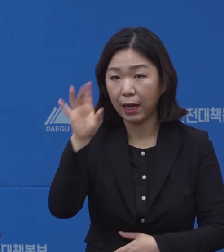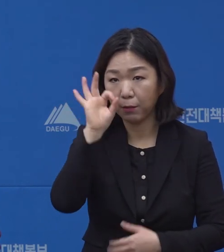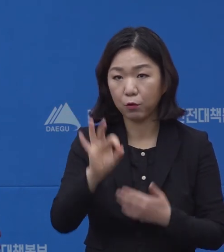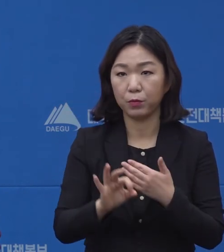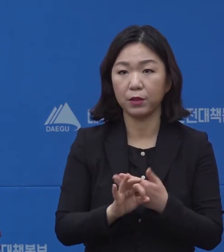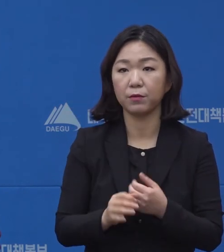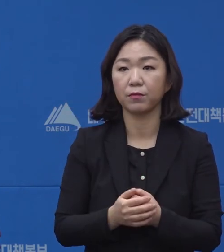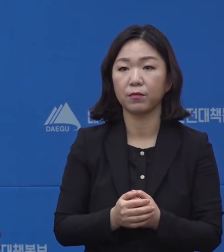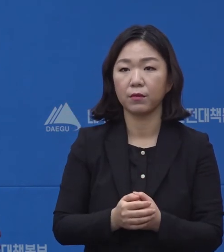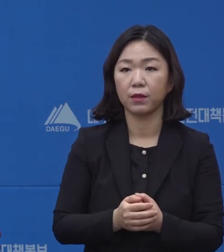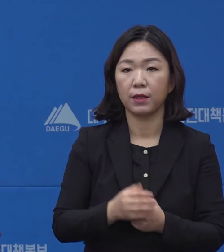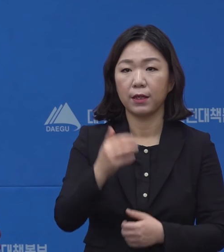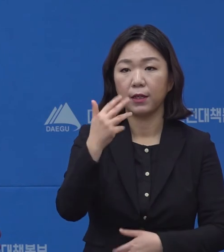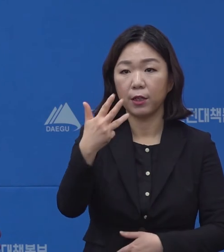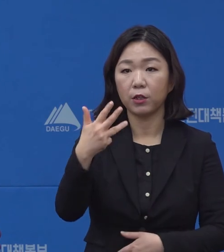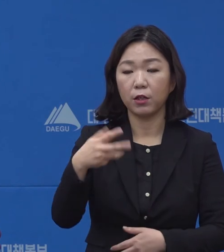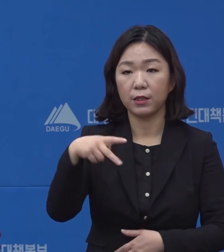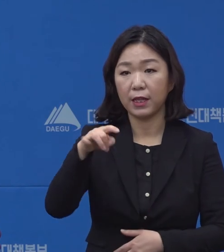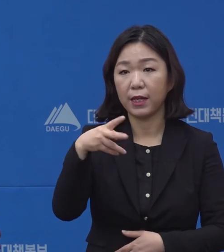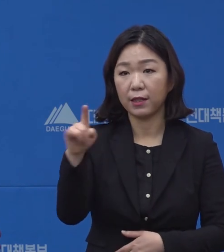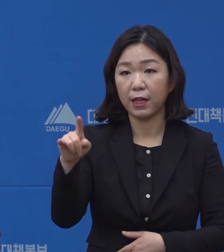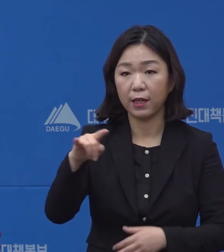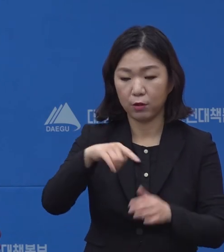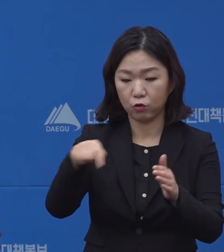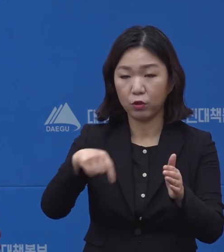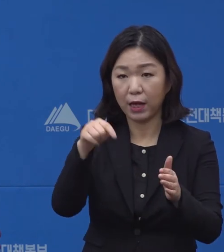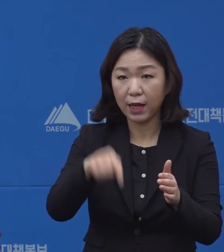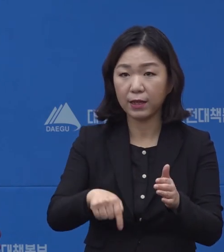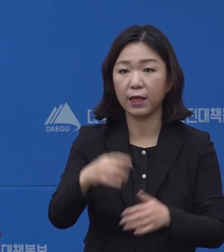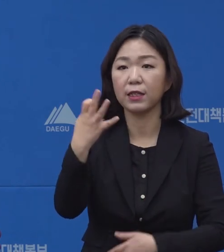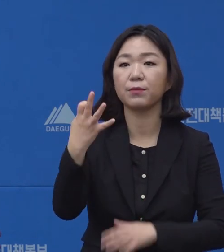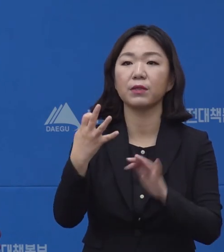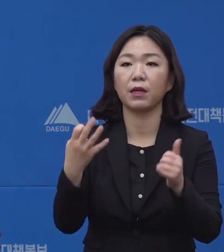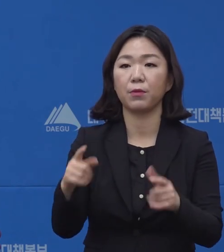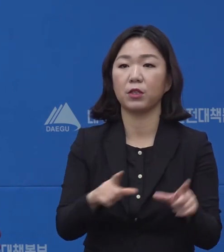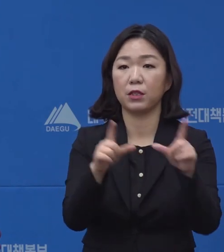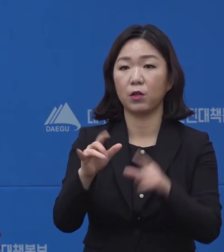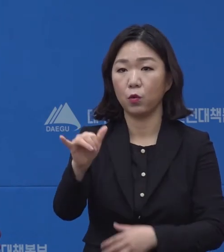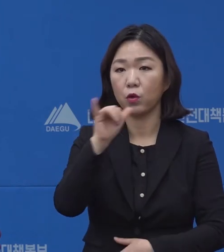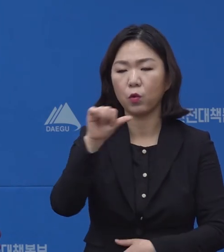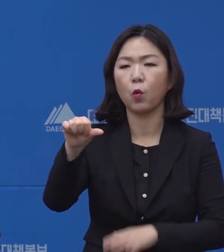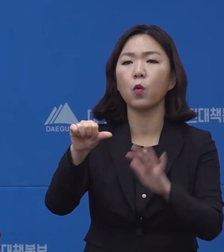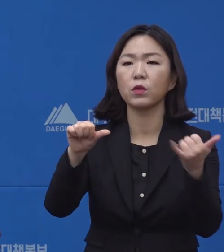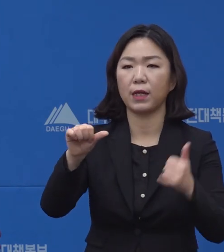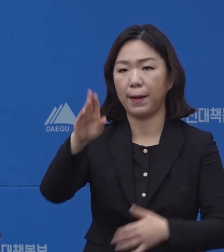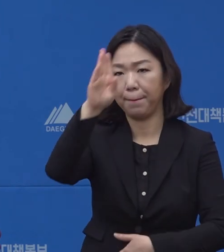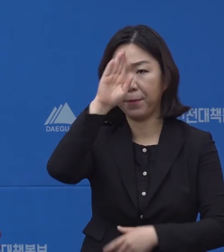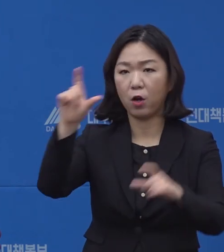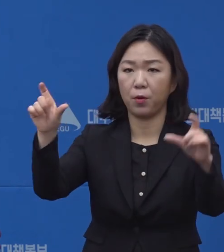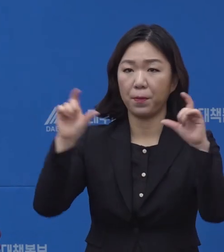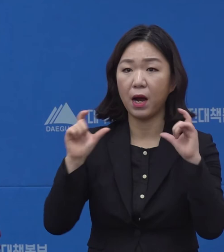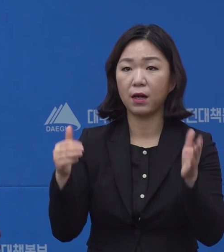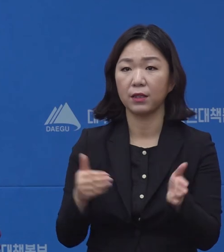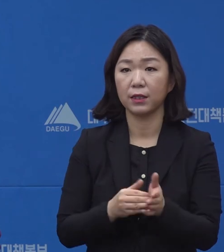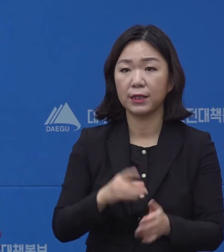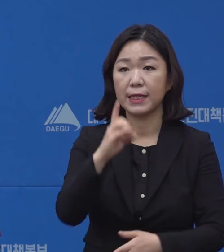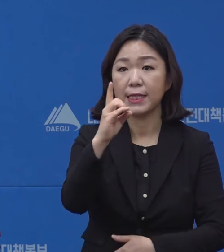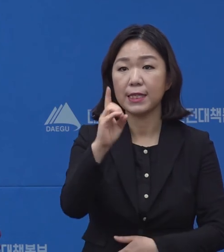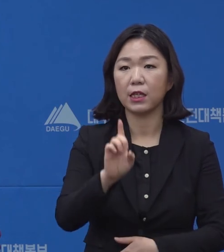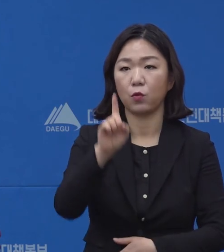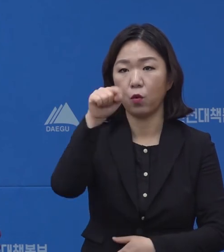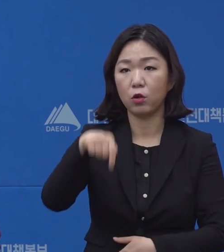8세대 중 6세대에 14명의 신천지 교인이 거주하며 5명의 확진자가 나왔고